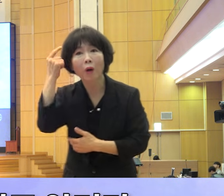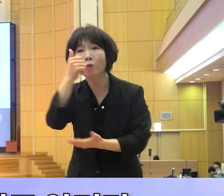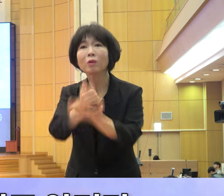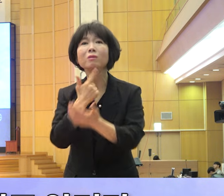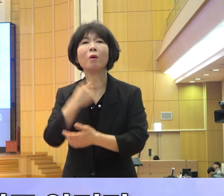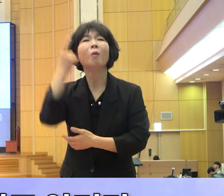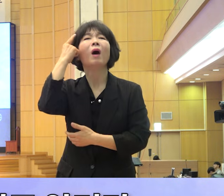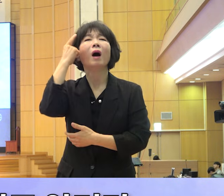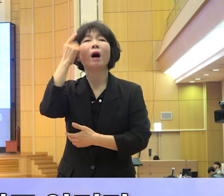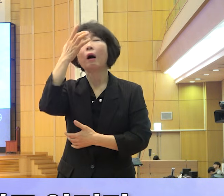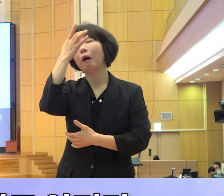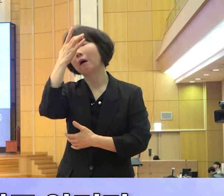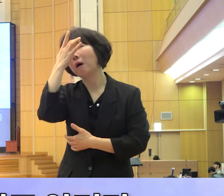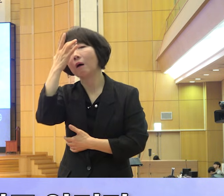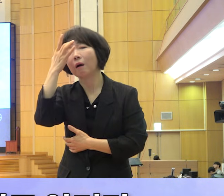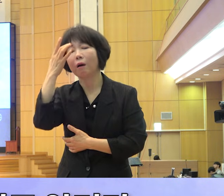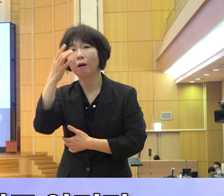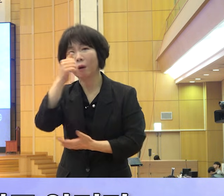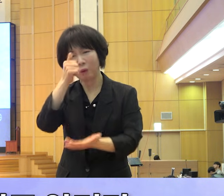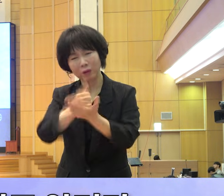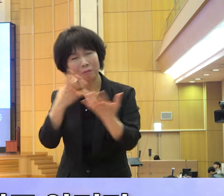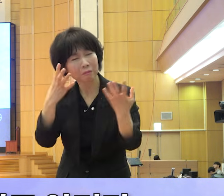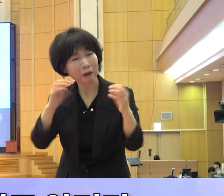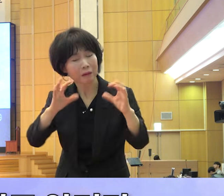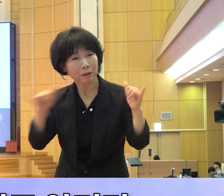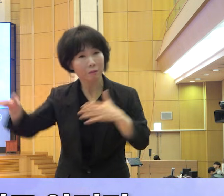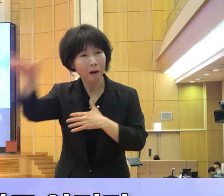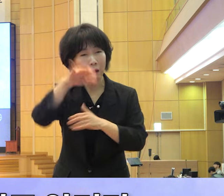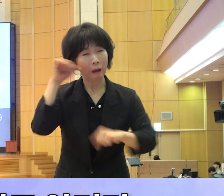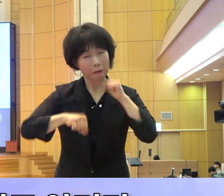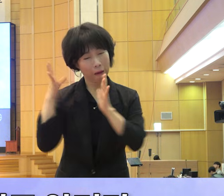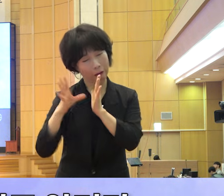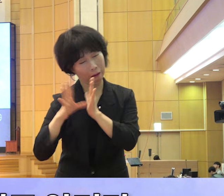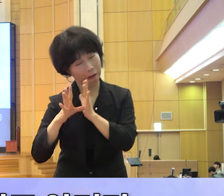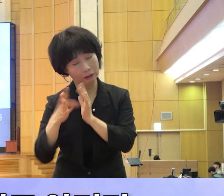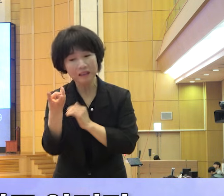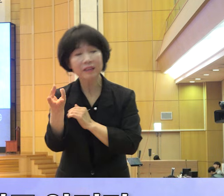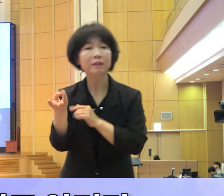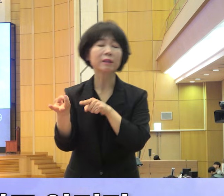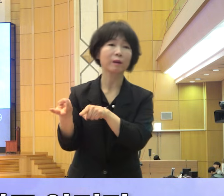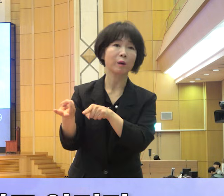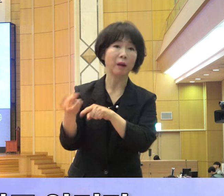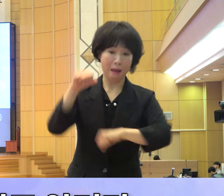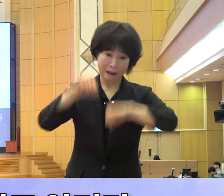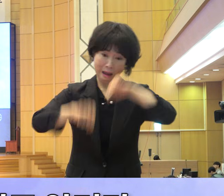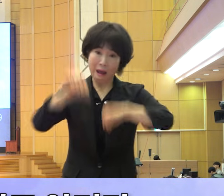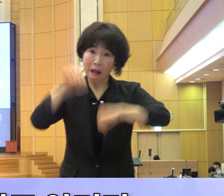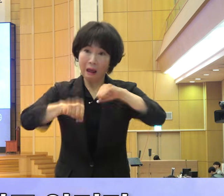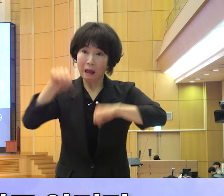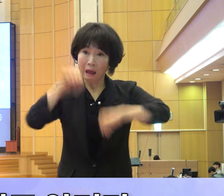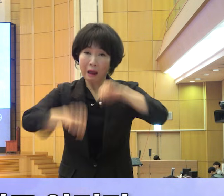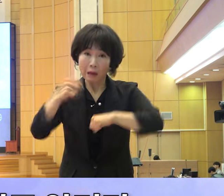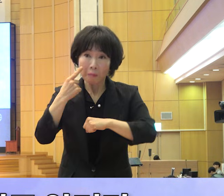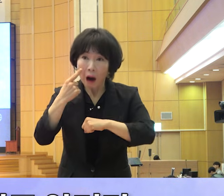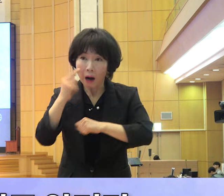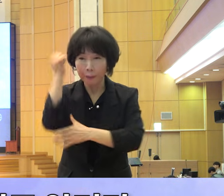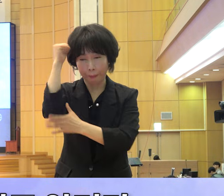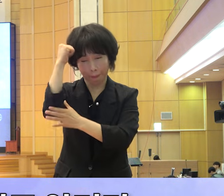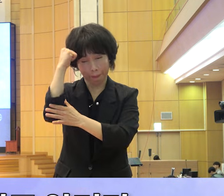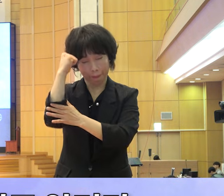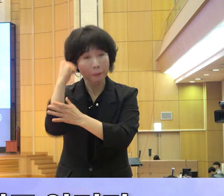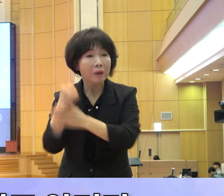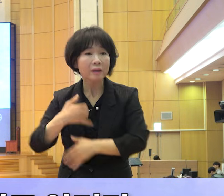범죄한 나라요, 허물진 백성이요, 행악의 종자요, 행위가 부패한 자식이로다.